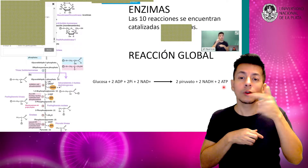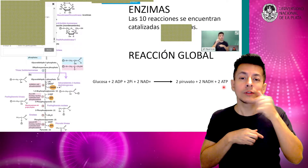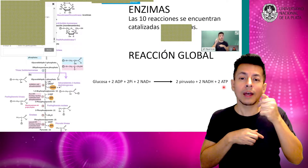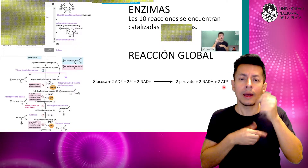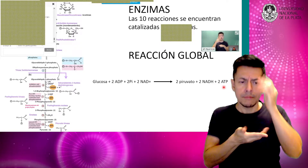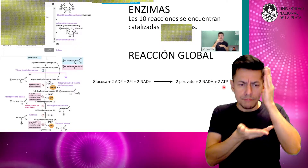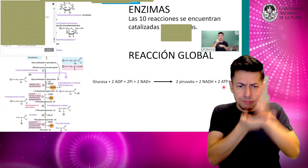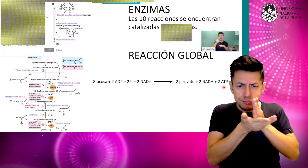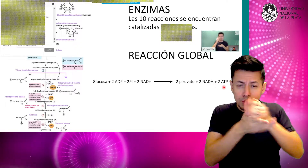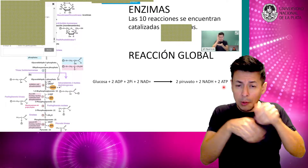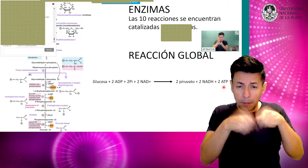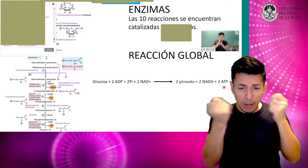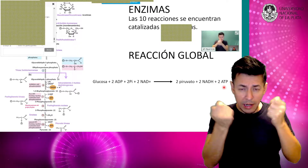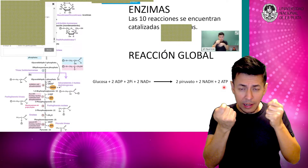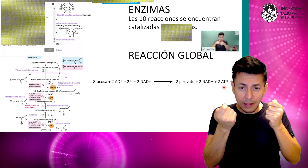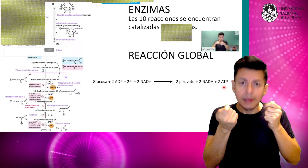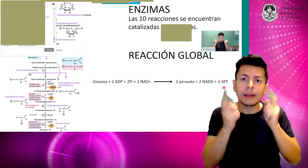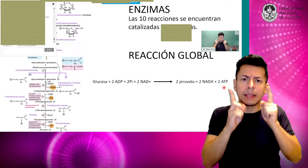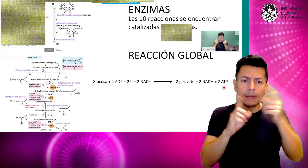energía.